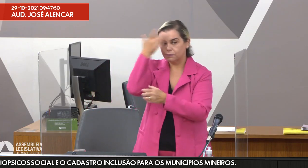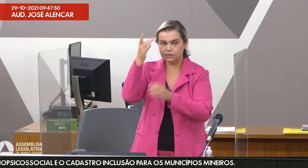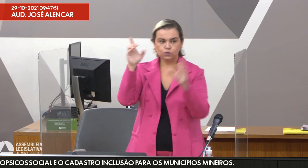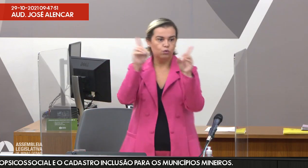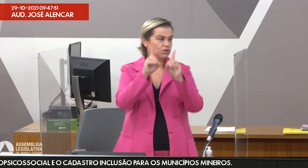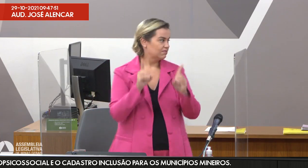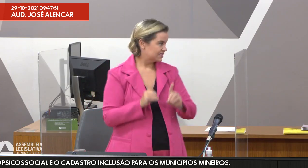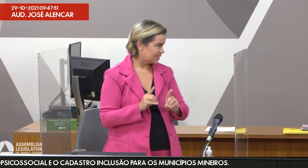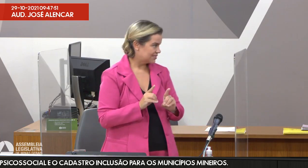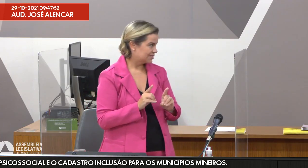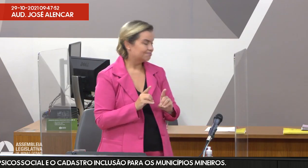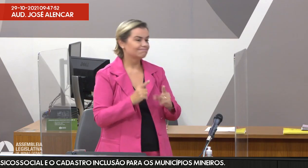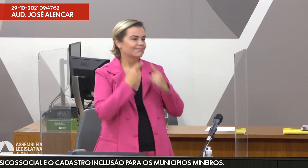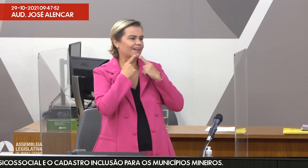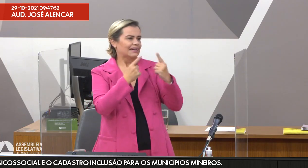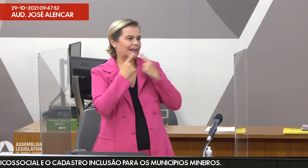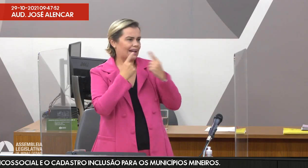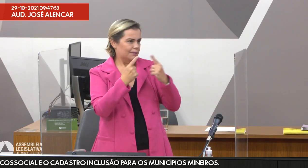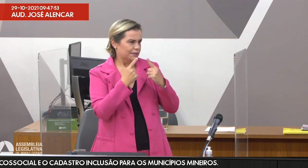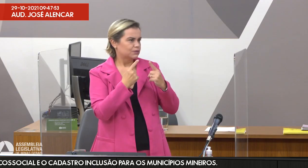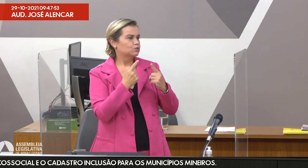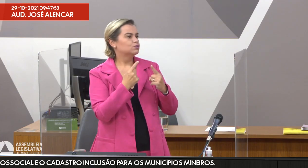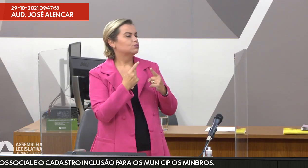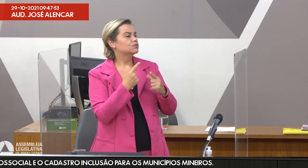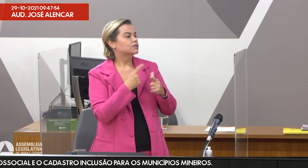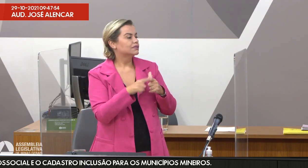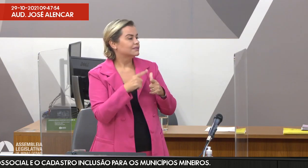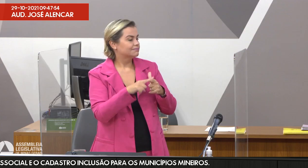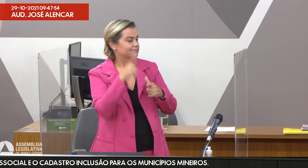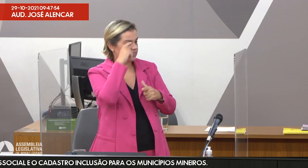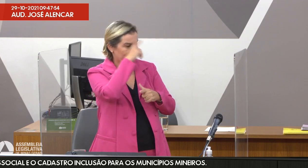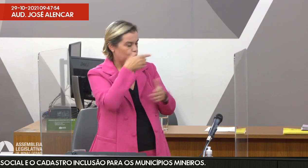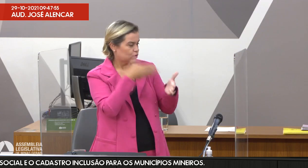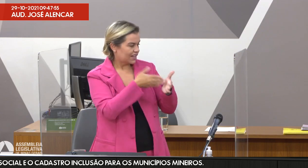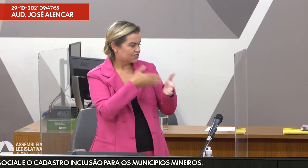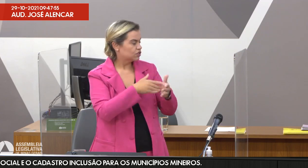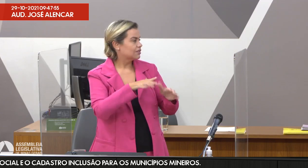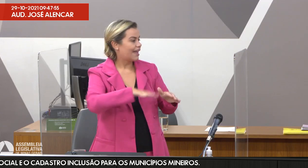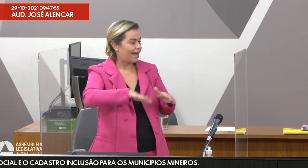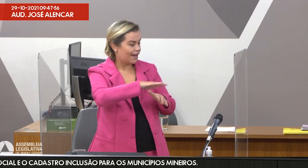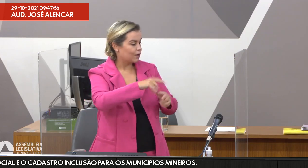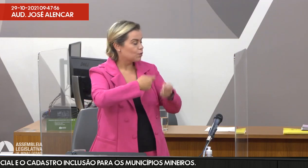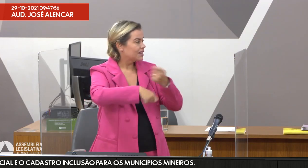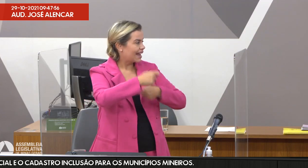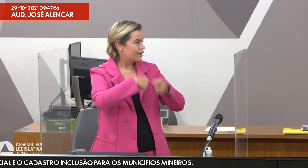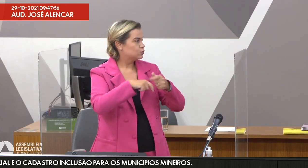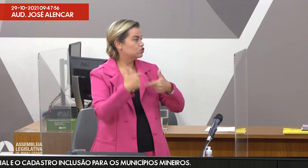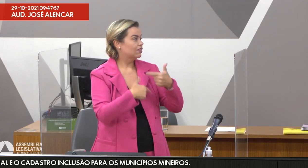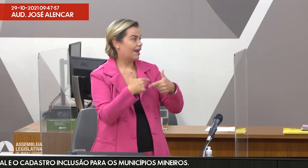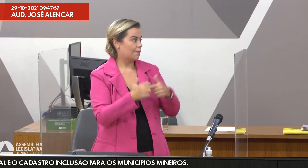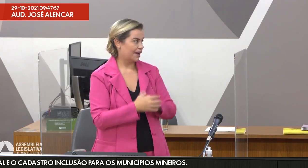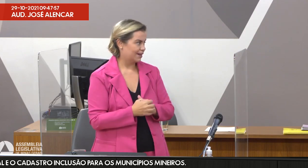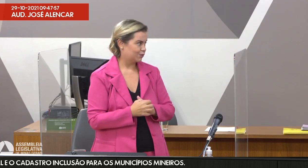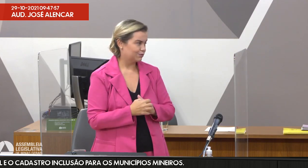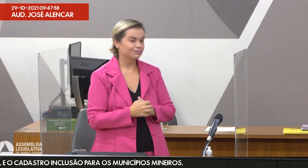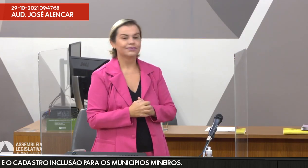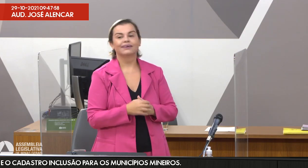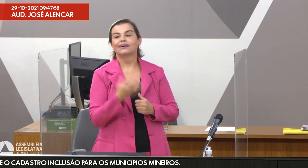nos espaços públicos. As pessoas com deficiência reclamam muito da dificuldade de acesso